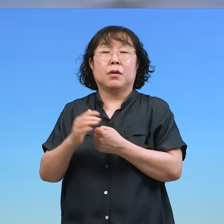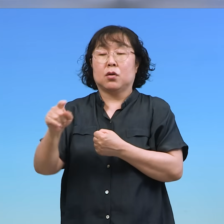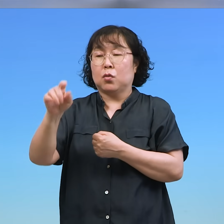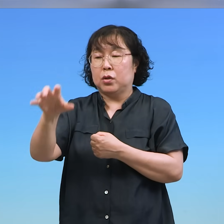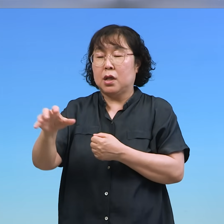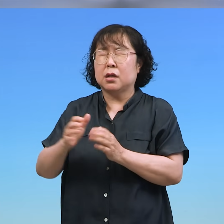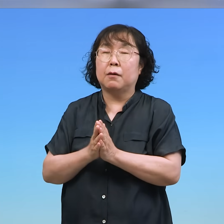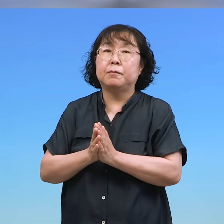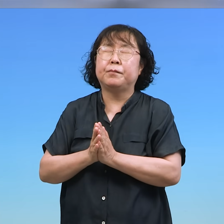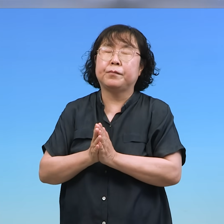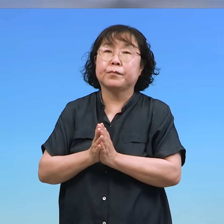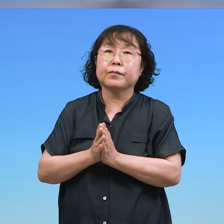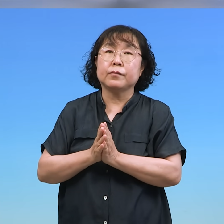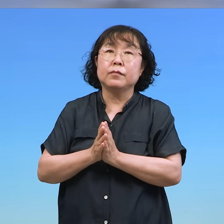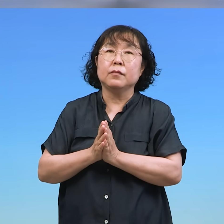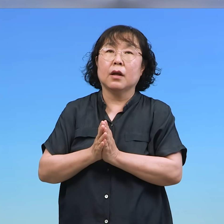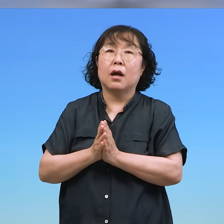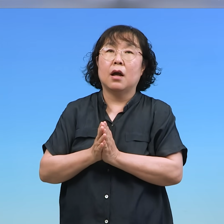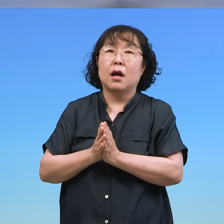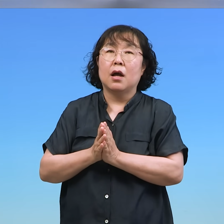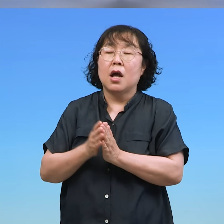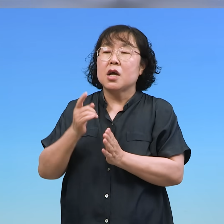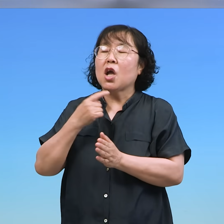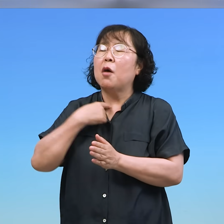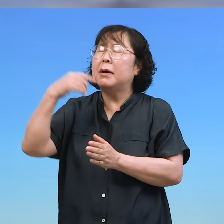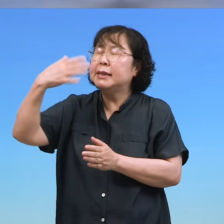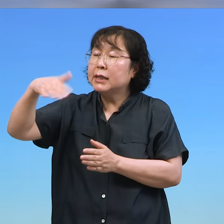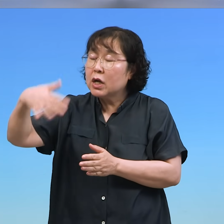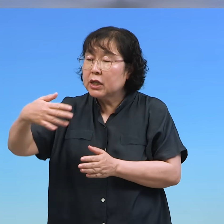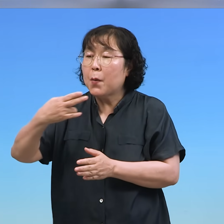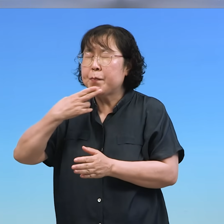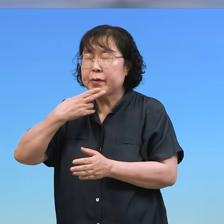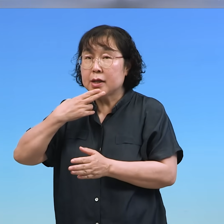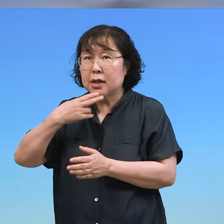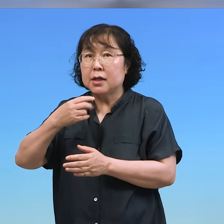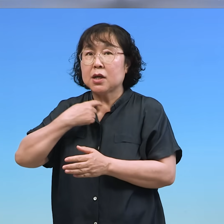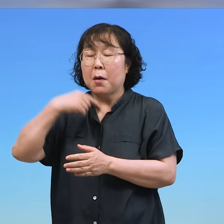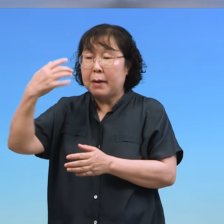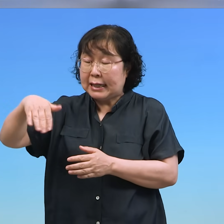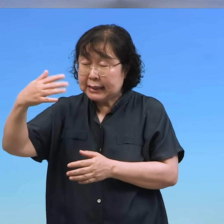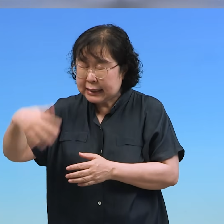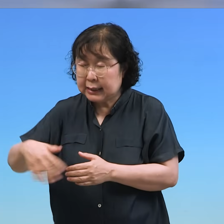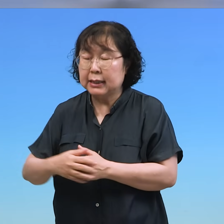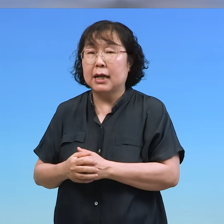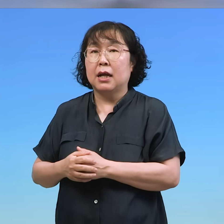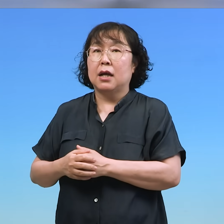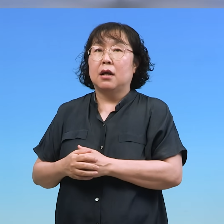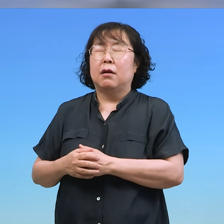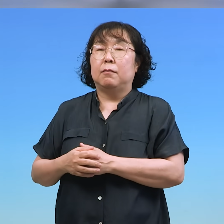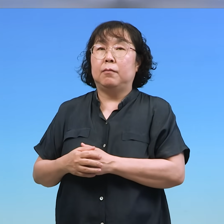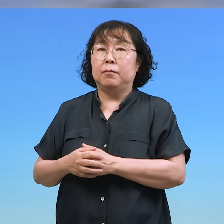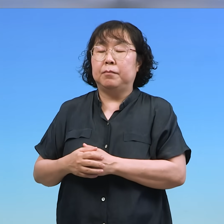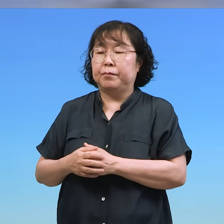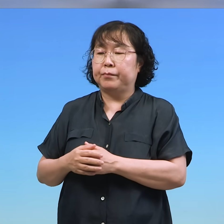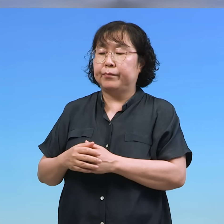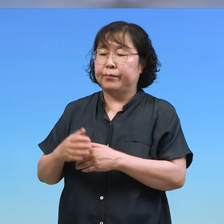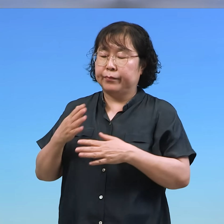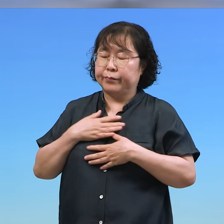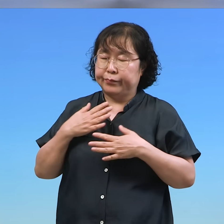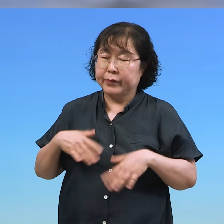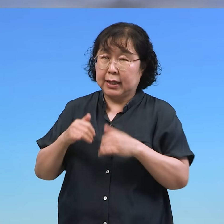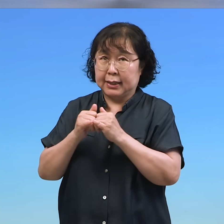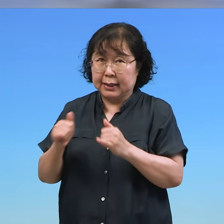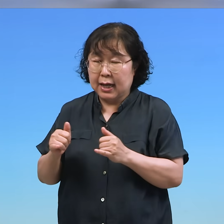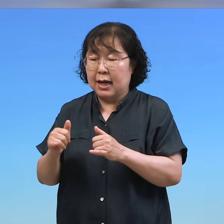거기에서 진짜 한 번도 본 적이 없는 너무너무 아름다운 그런 약자와 또 장애인들과 그리고